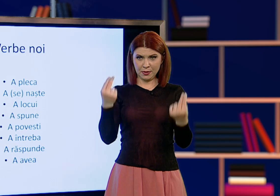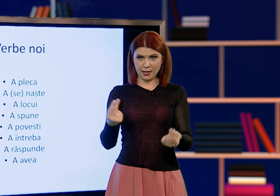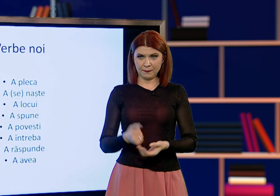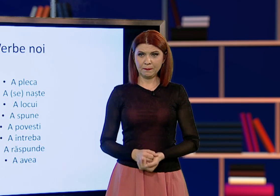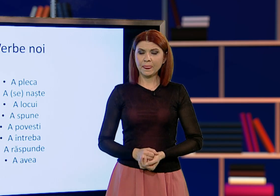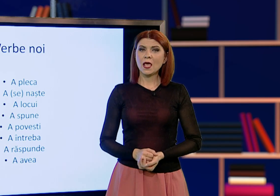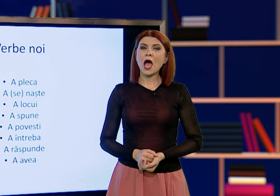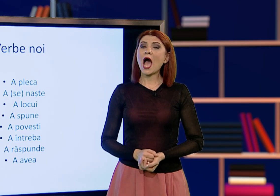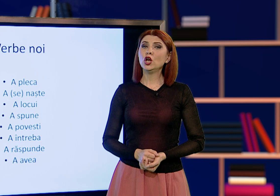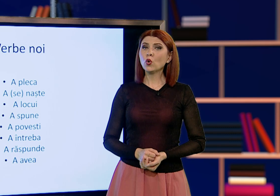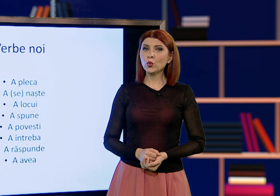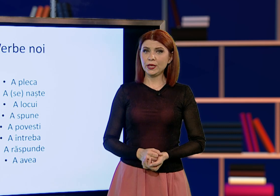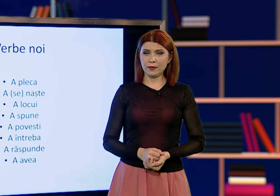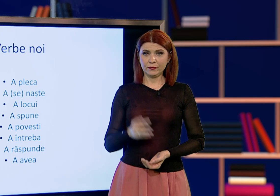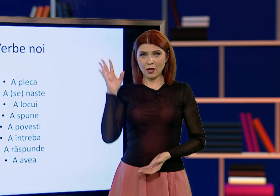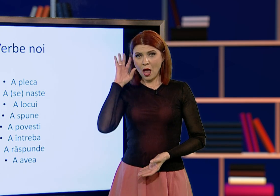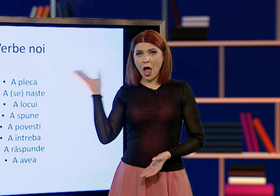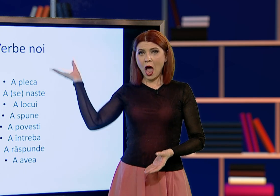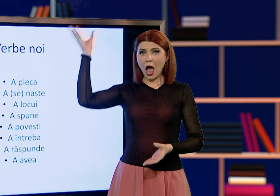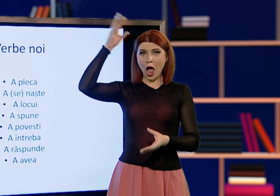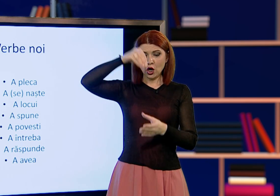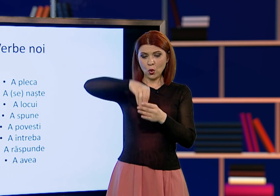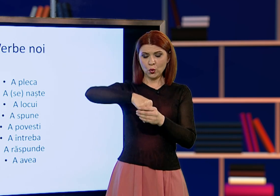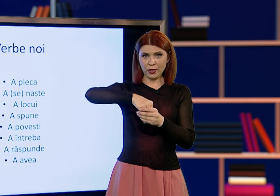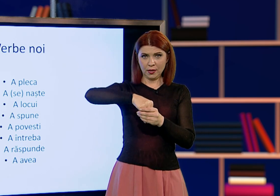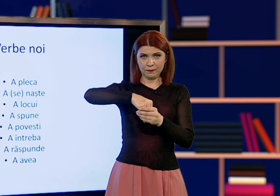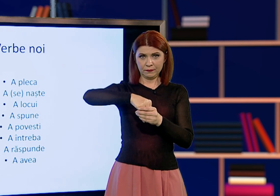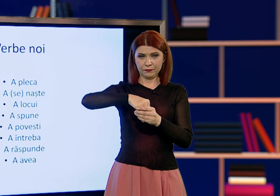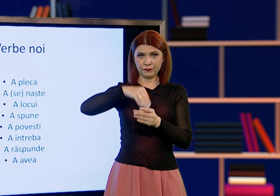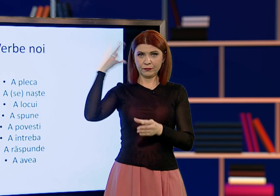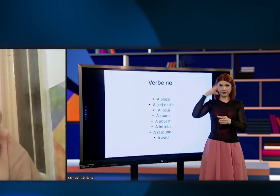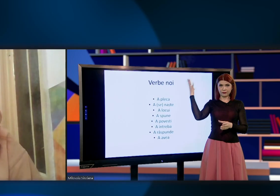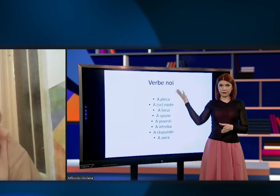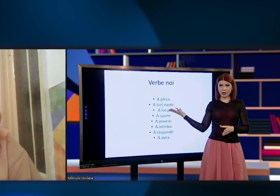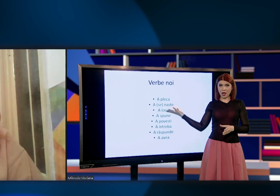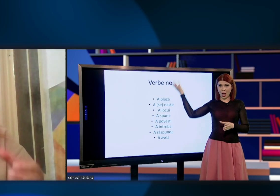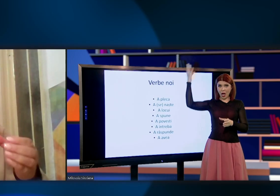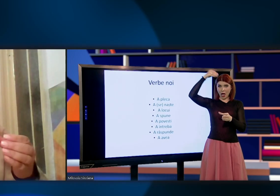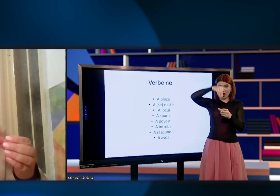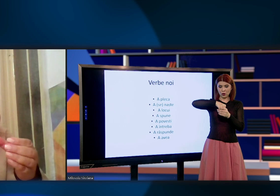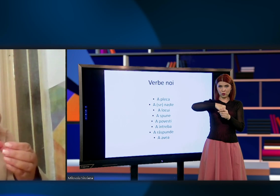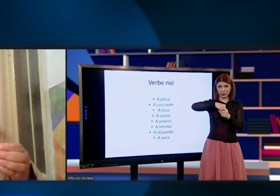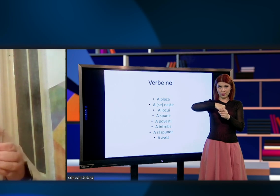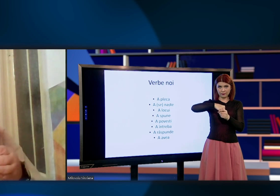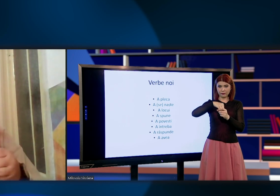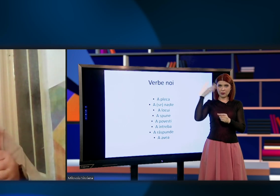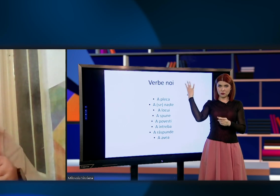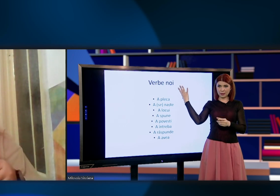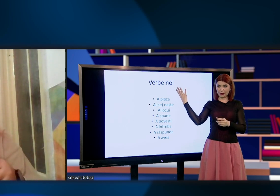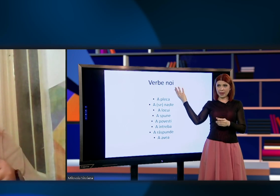bine a locui a locui a locui Deci mâna dreaptă